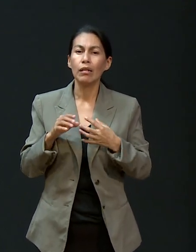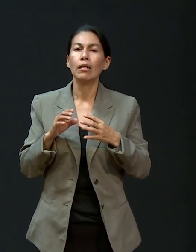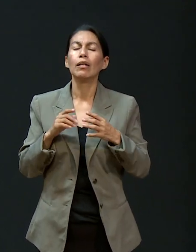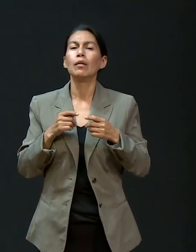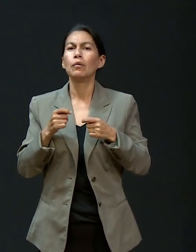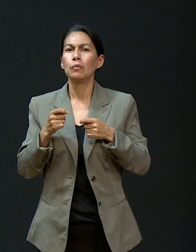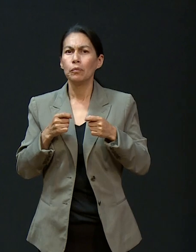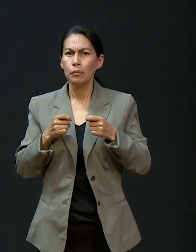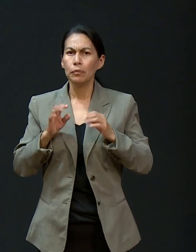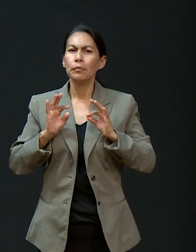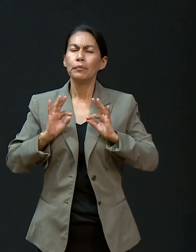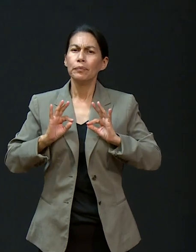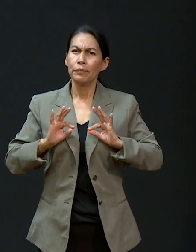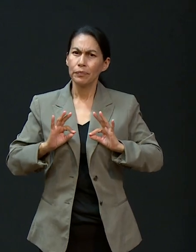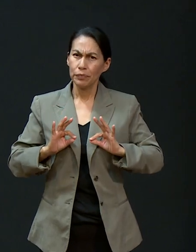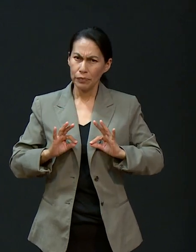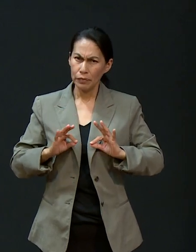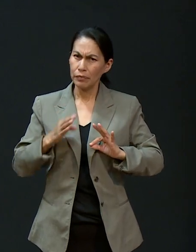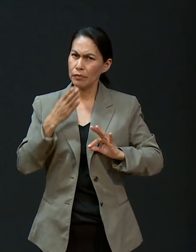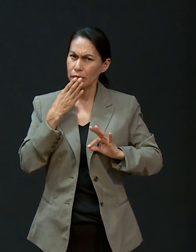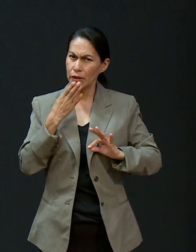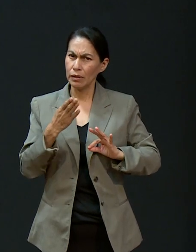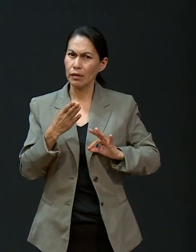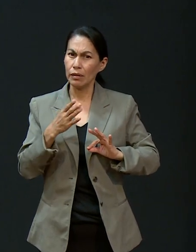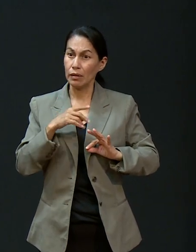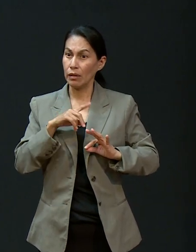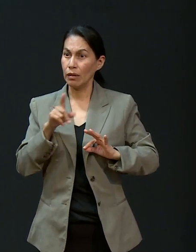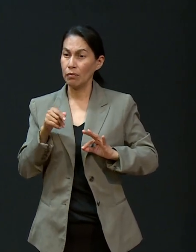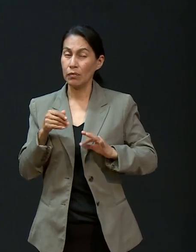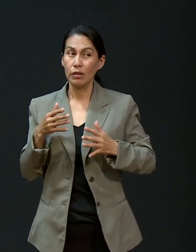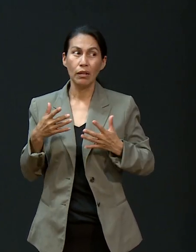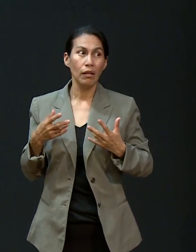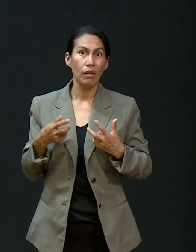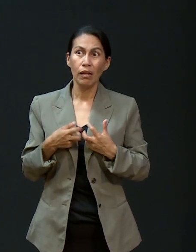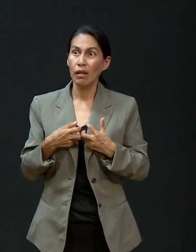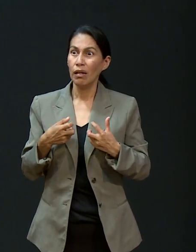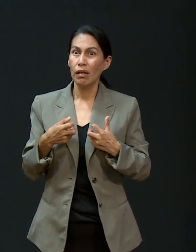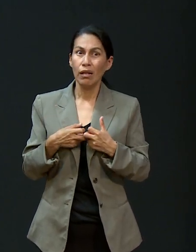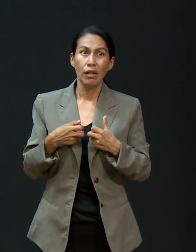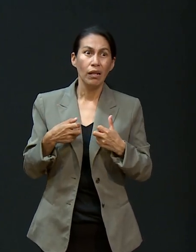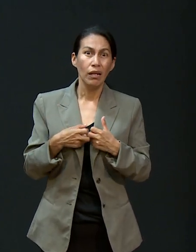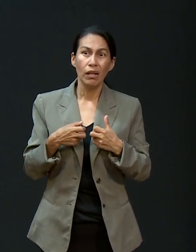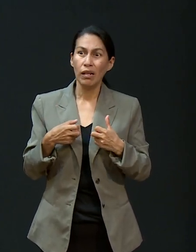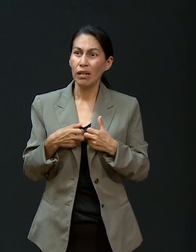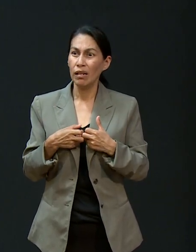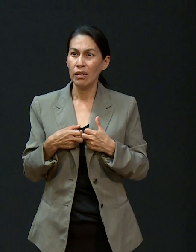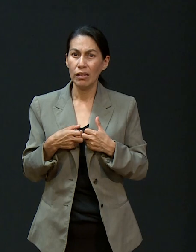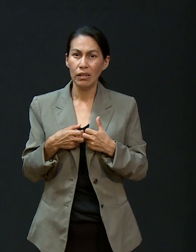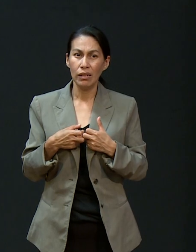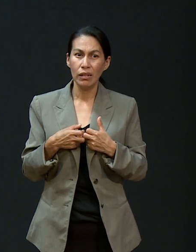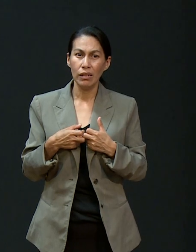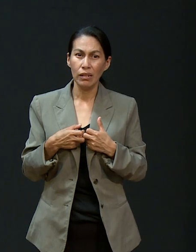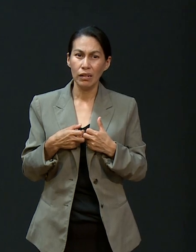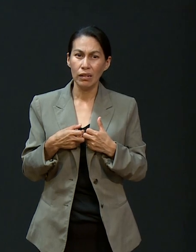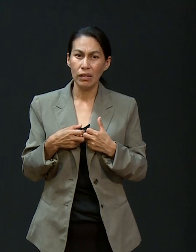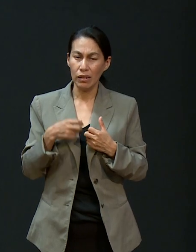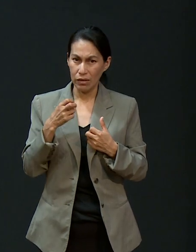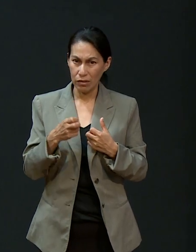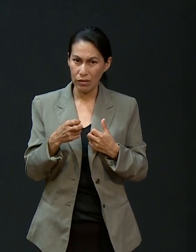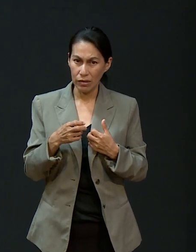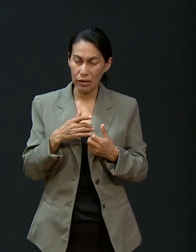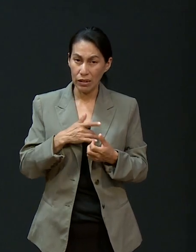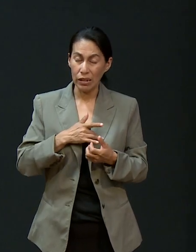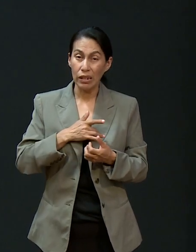después como que me sentí en control. Pensé, no, pues, estoy bien. Y después de un tiempo ya no. No, ahí cuando